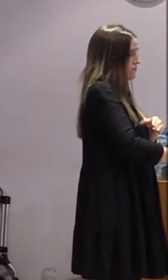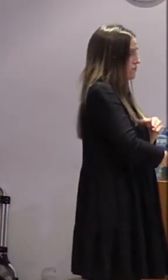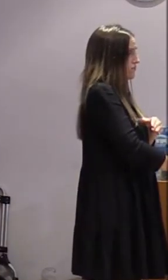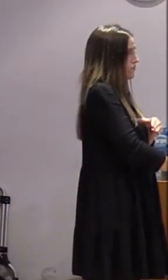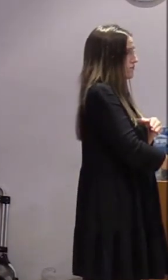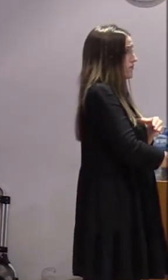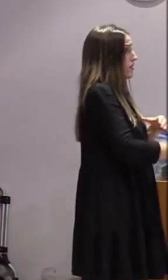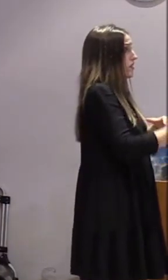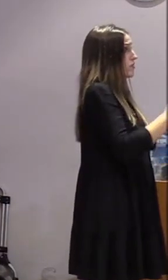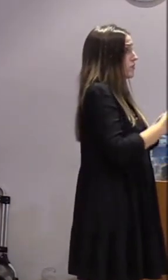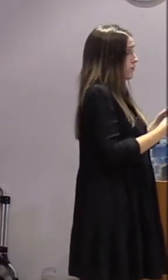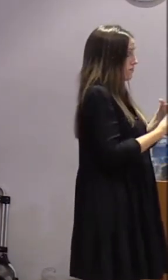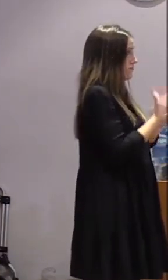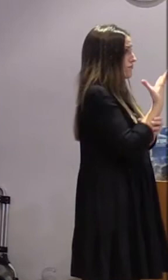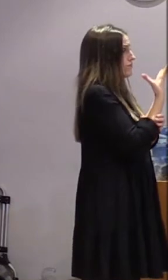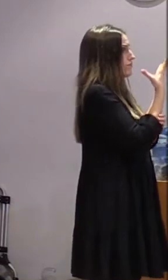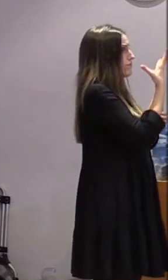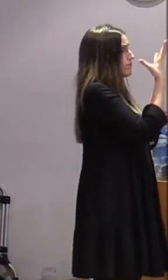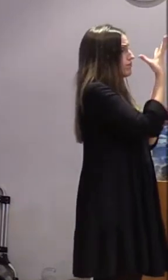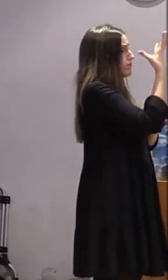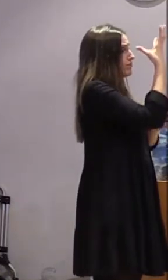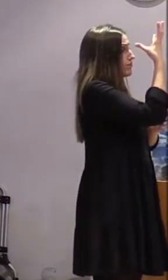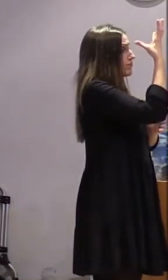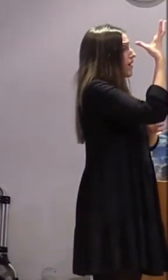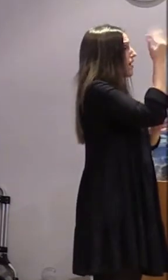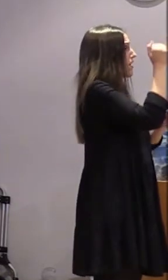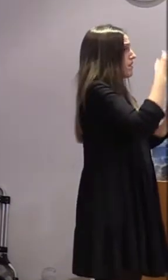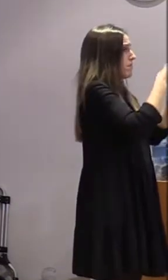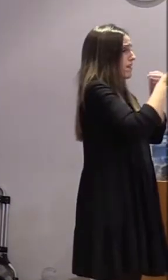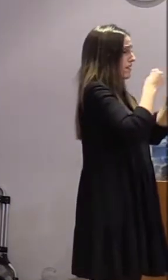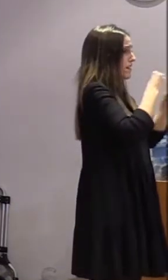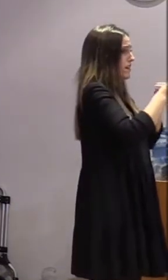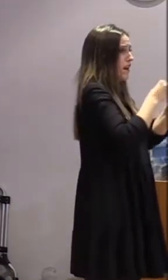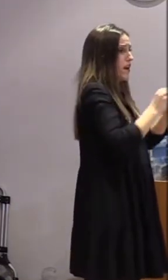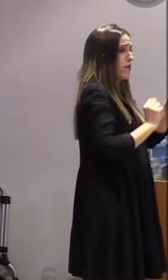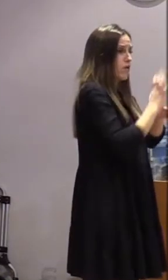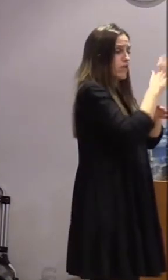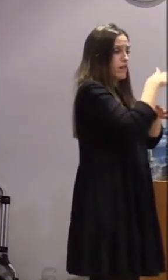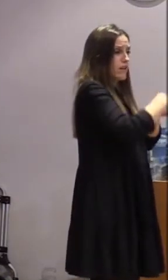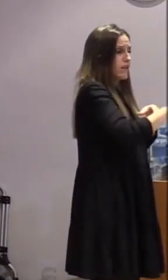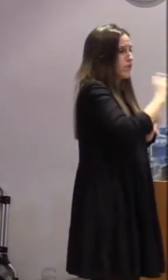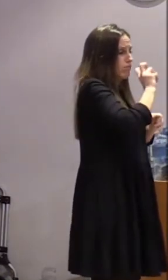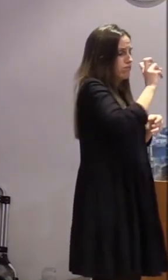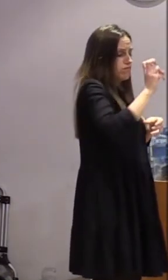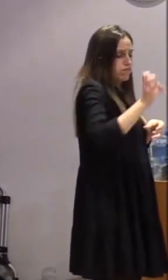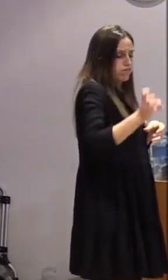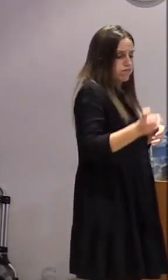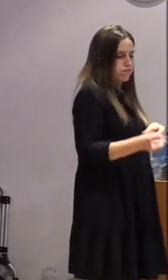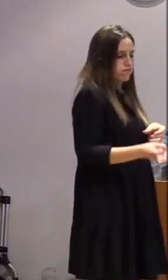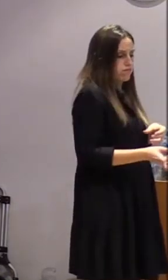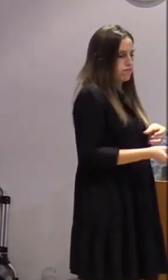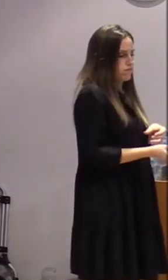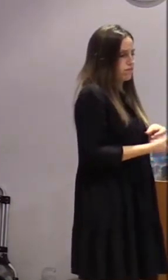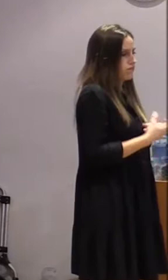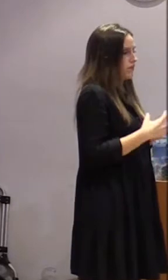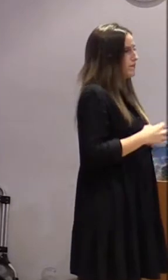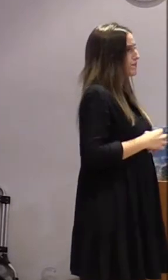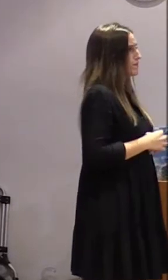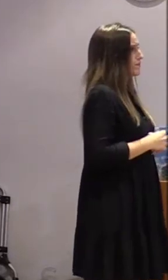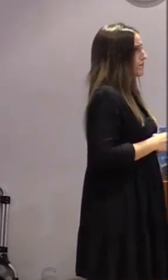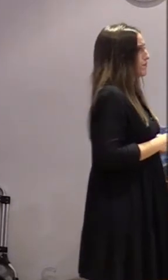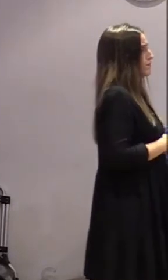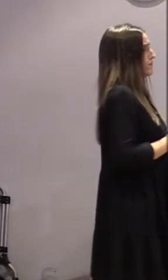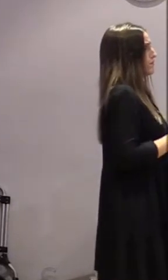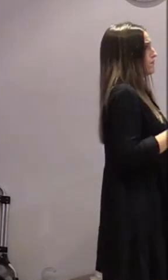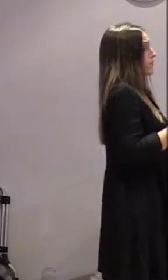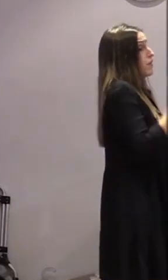inyectada una columna eruptiva brutal llena de material volcánico, piroclastos, cenizas, gotitas de líquidos